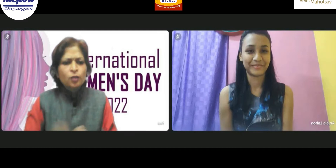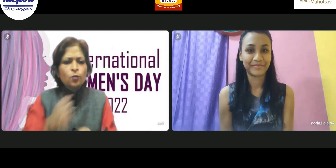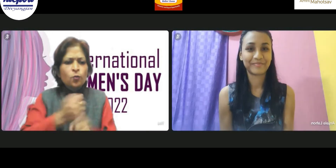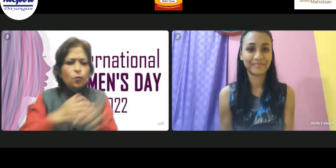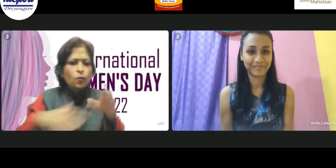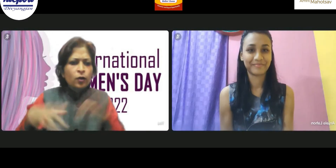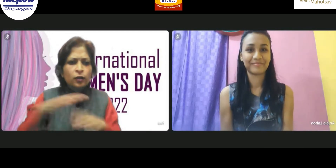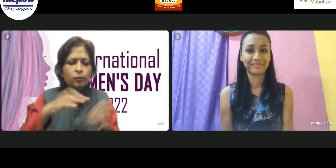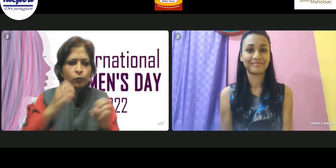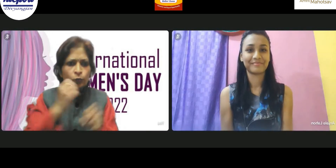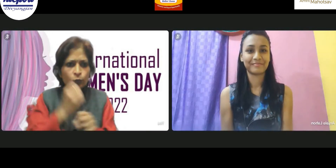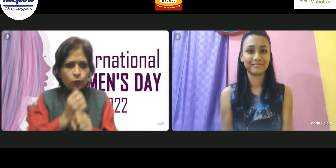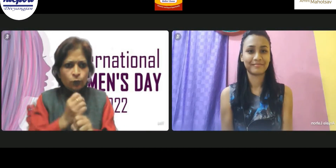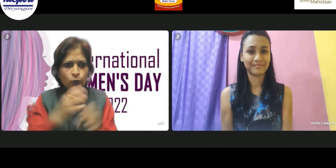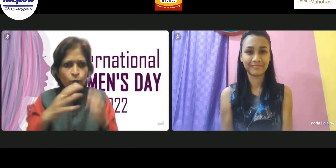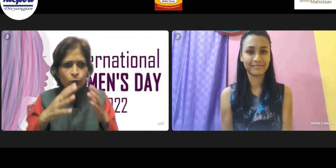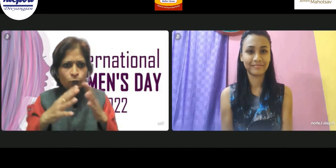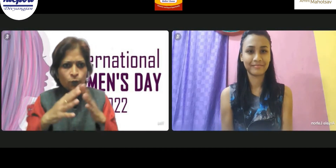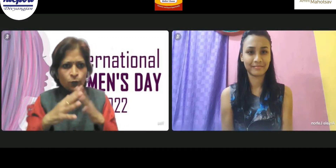हूँ।